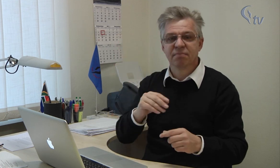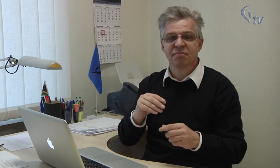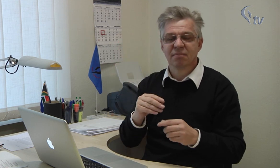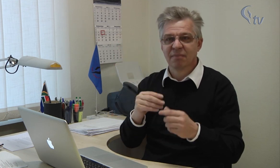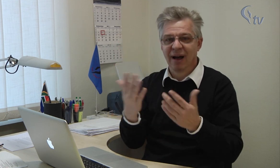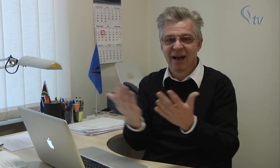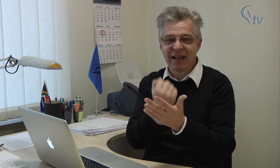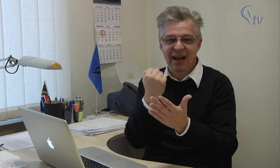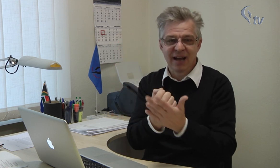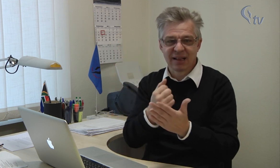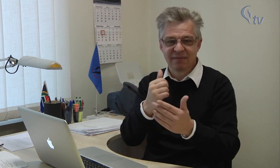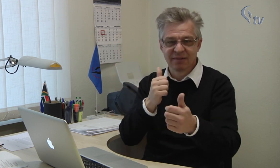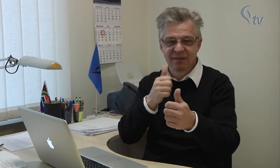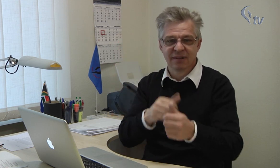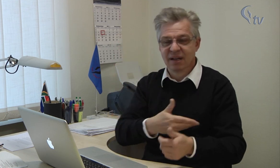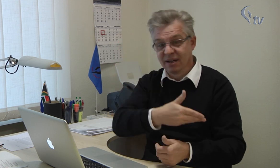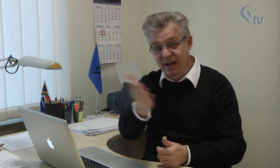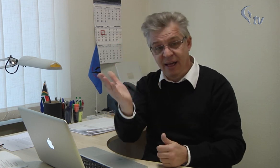parema kättesaadavuse kõigile.